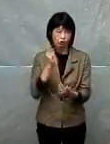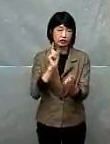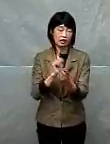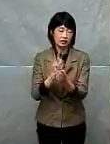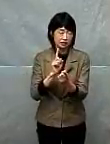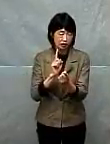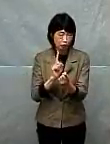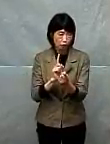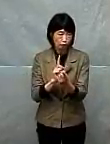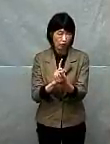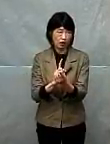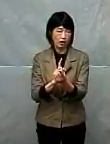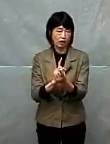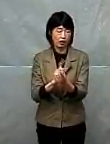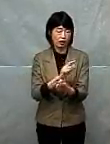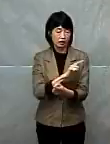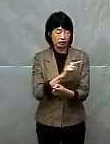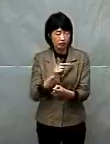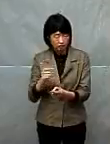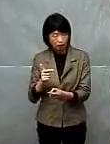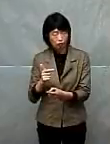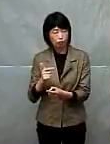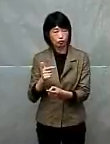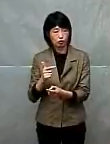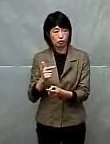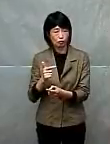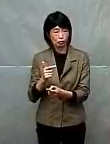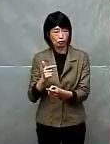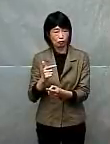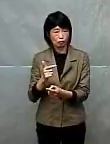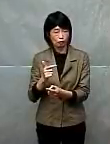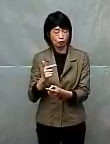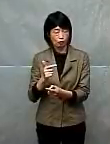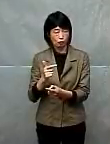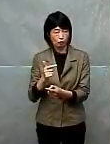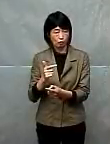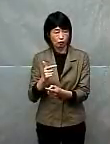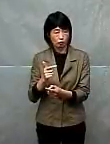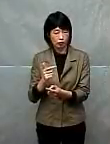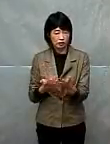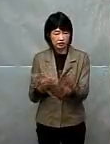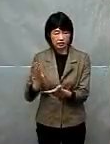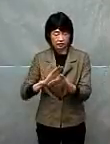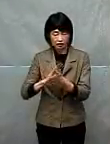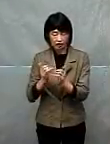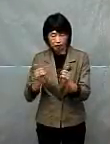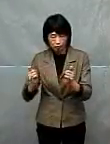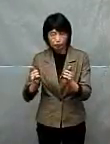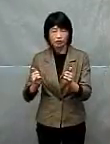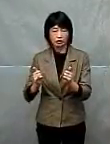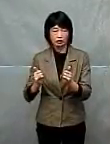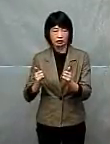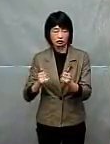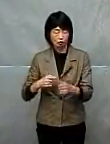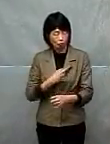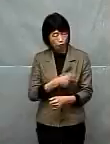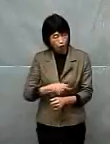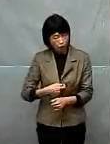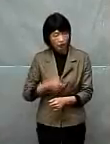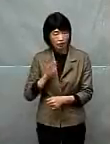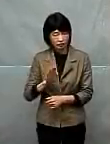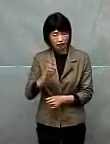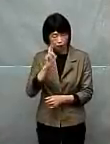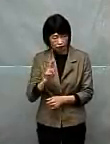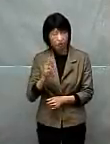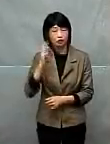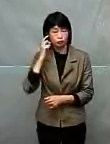いろいろな思いがやはり県民の皆さんもおありになったのかなと思うところであります。ただ